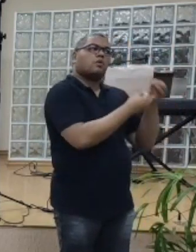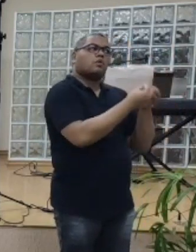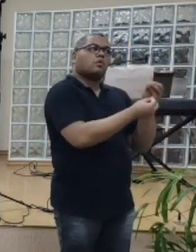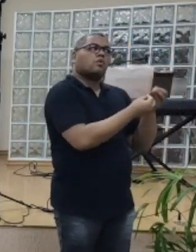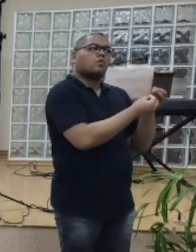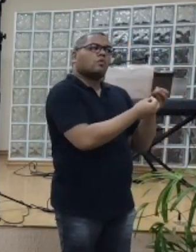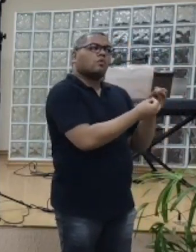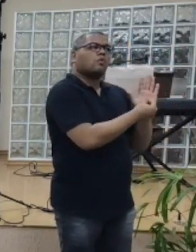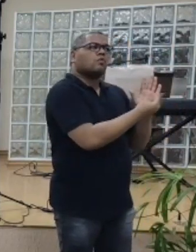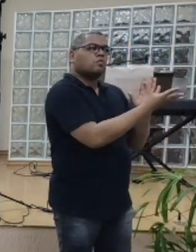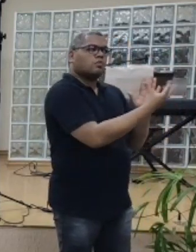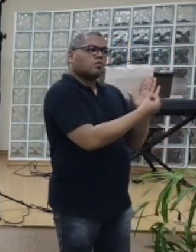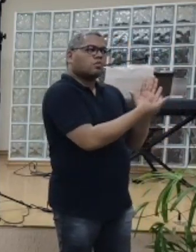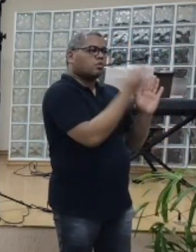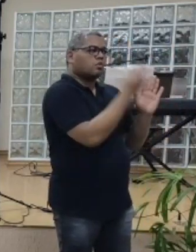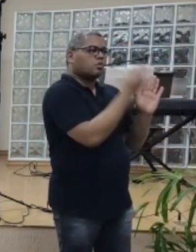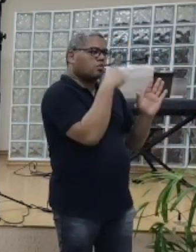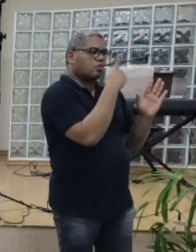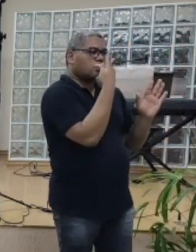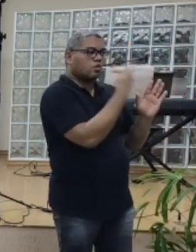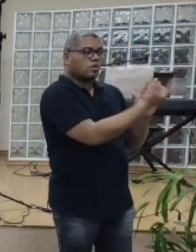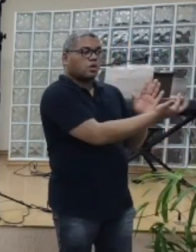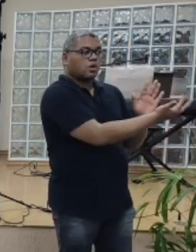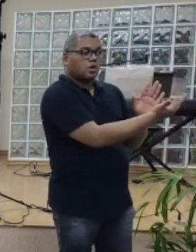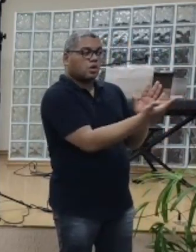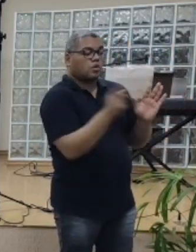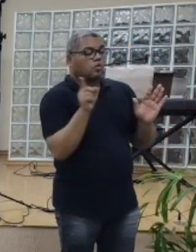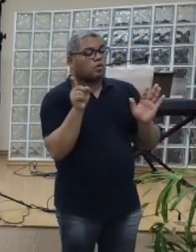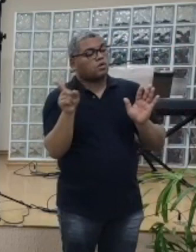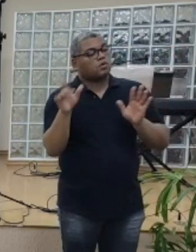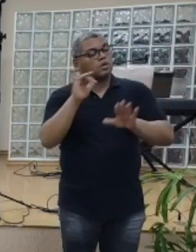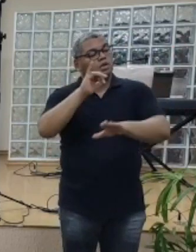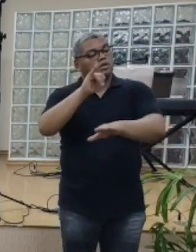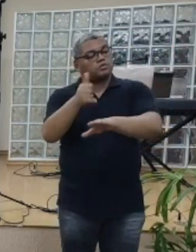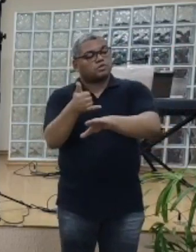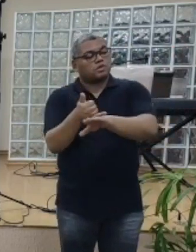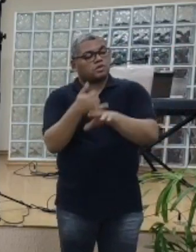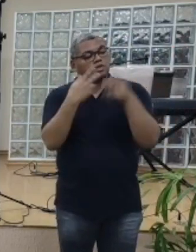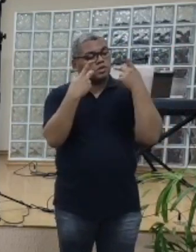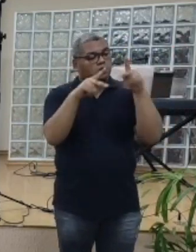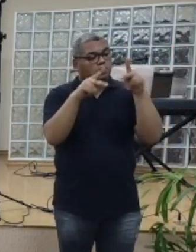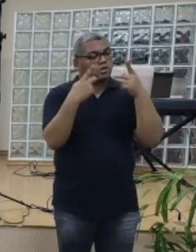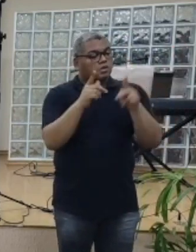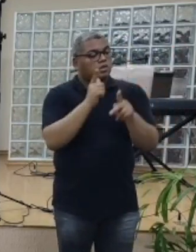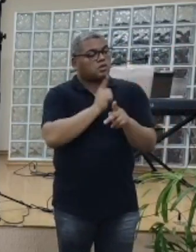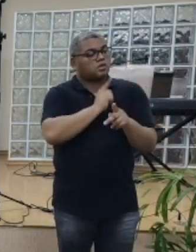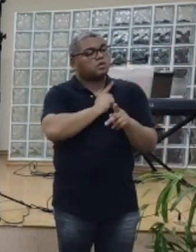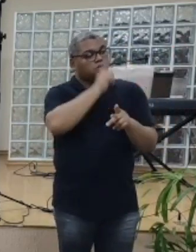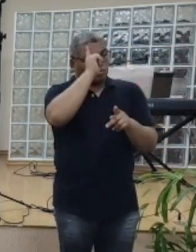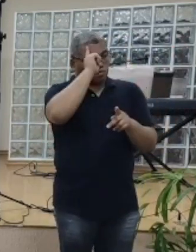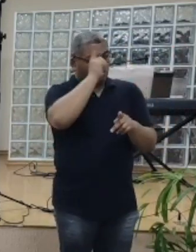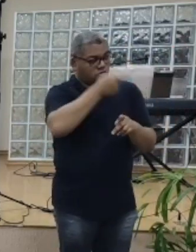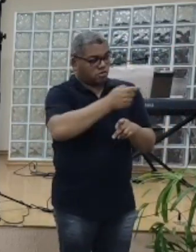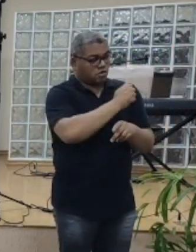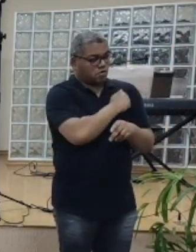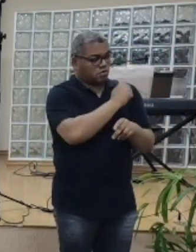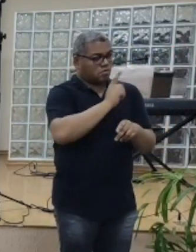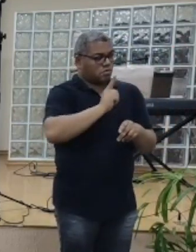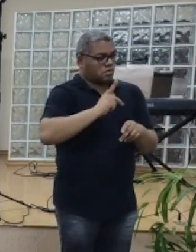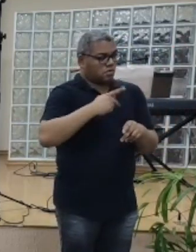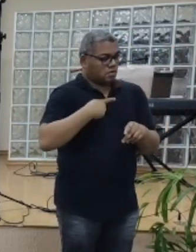evangelho que os apóstolos em Jerusalém pregavam. Ele falou assim, existe aqui, então, uma autoridade apostólica, mas na